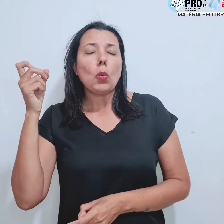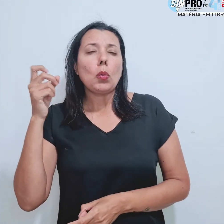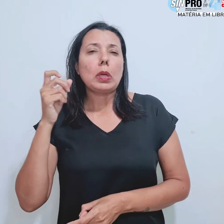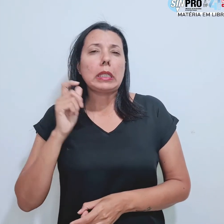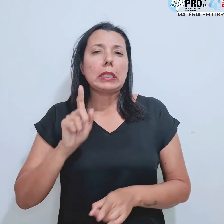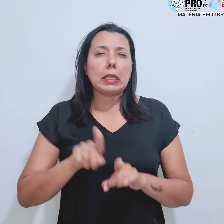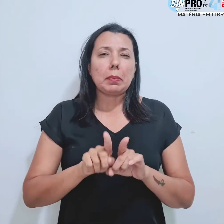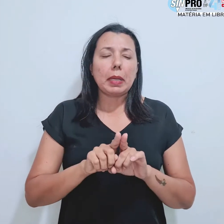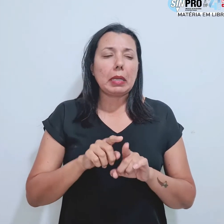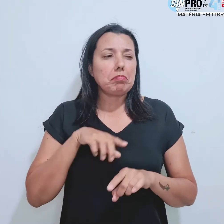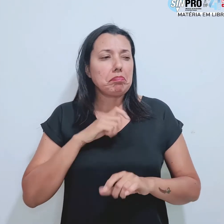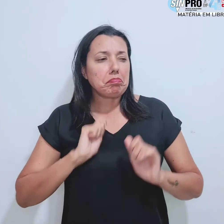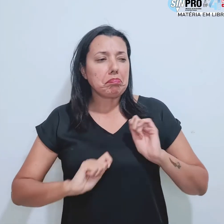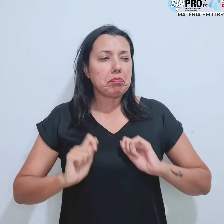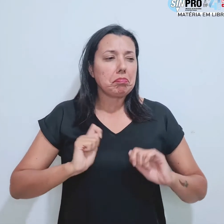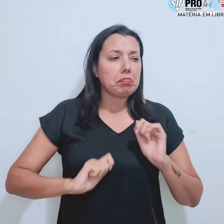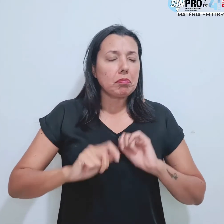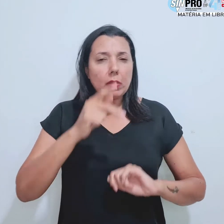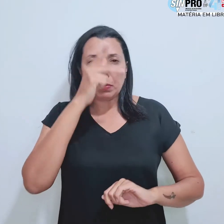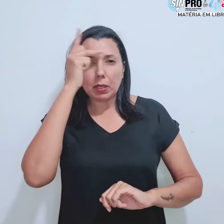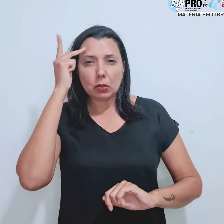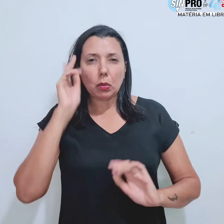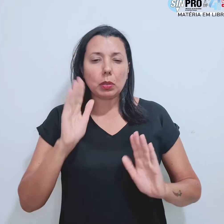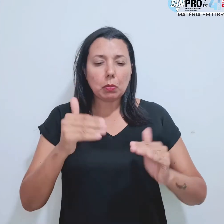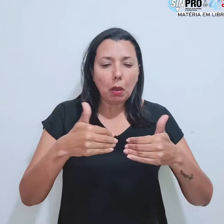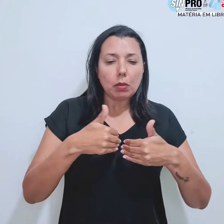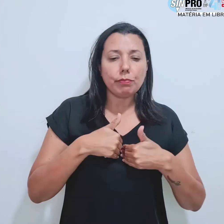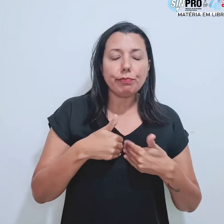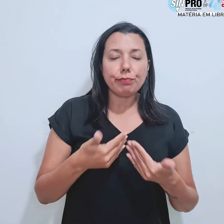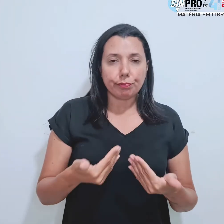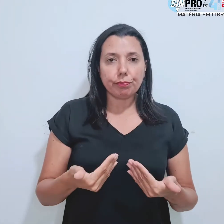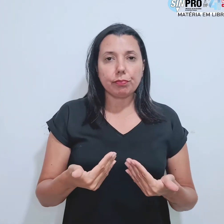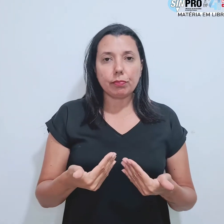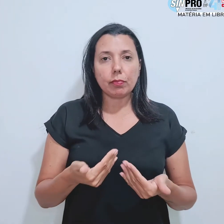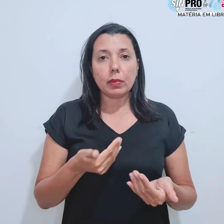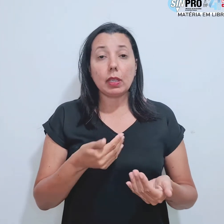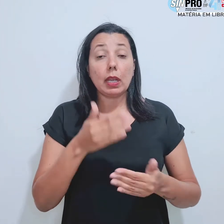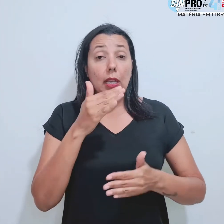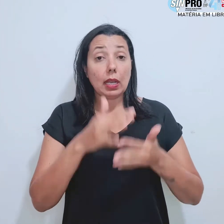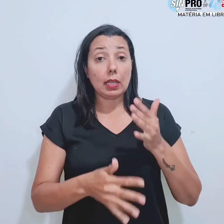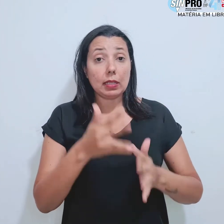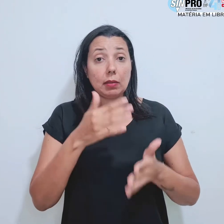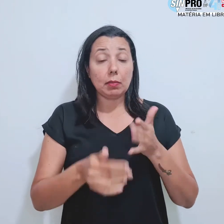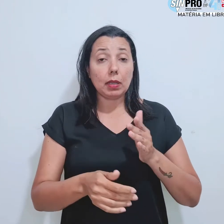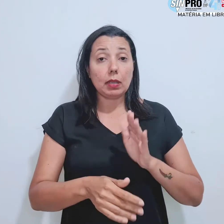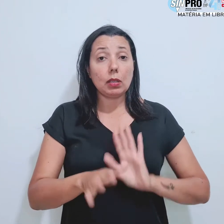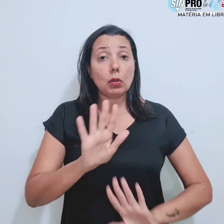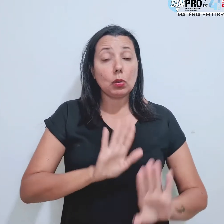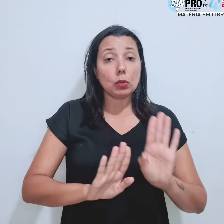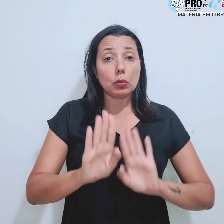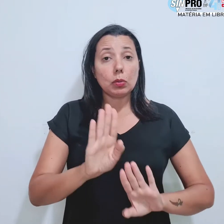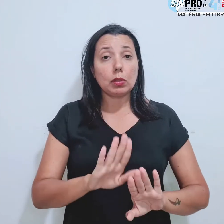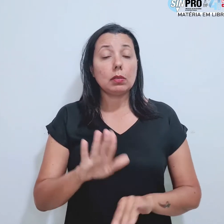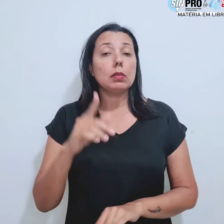incomoda profundamente pessoas com autismo. Atrapalha os cuidados com a